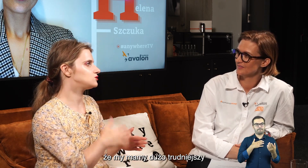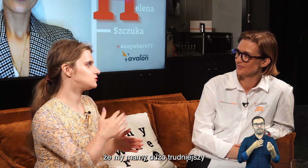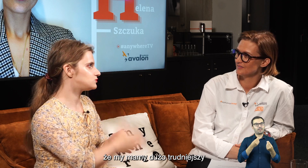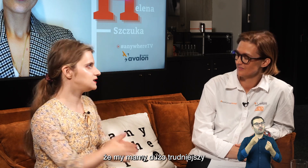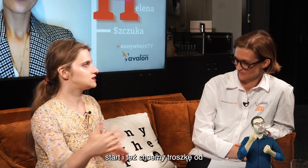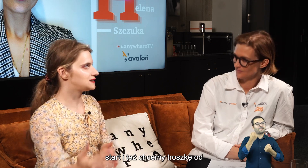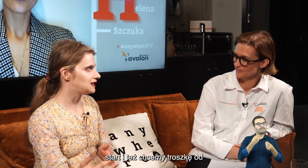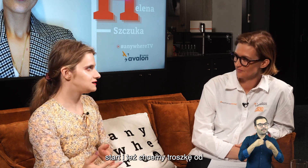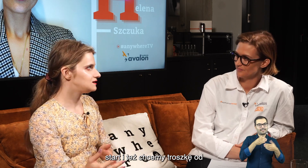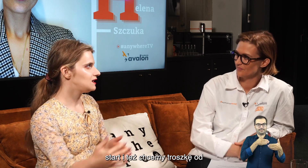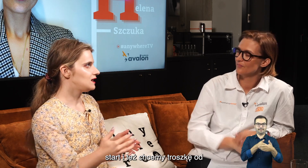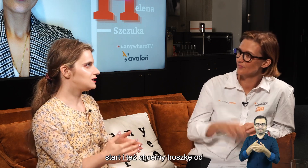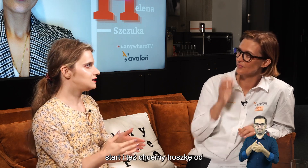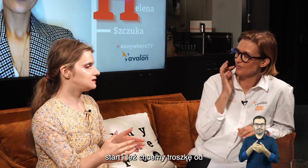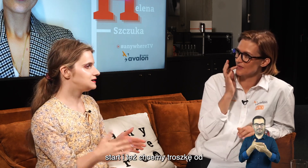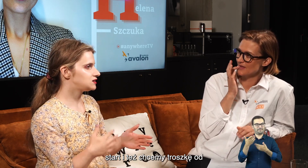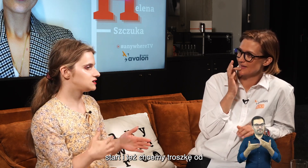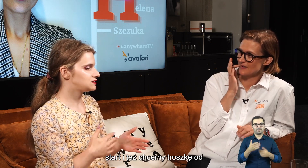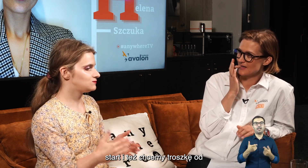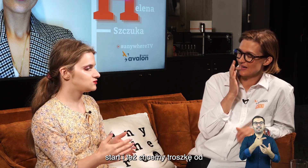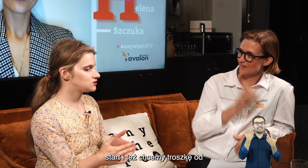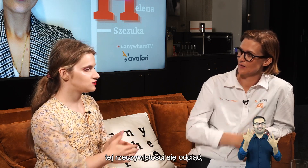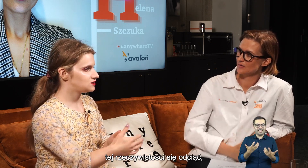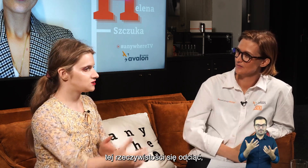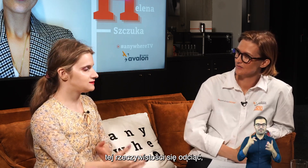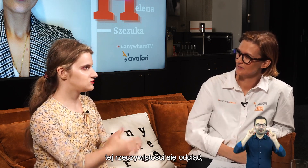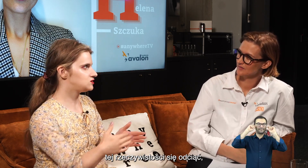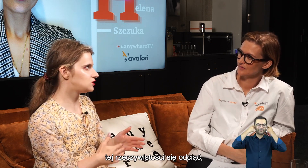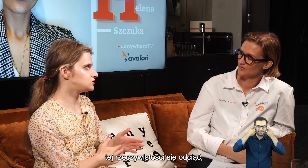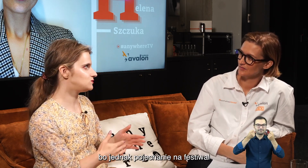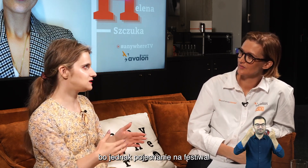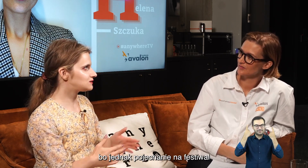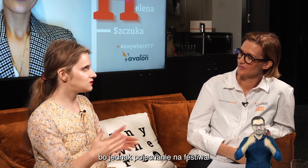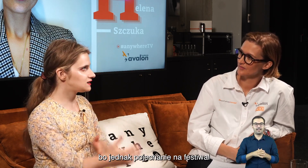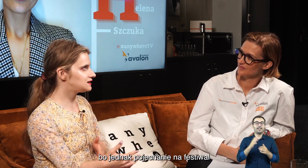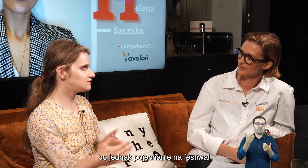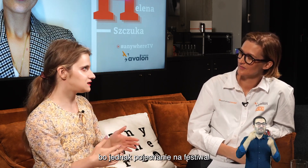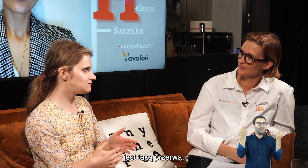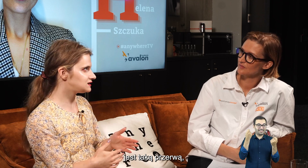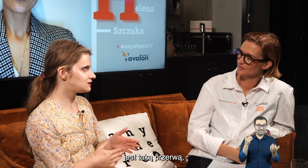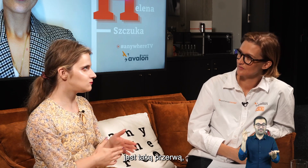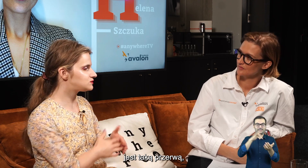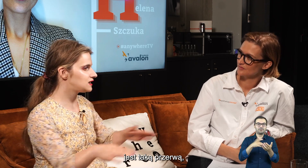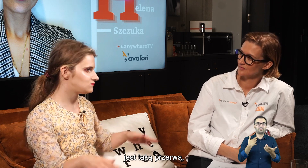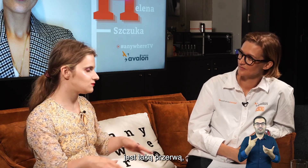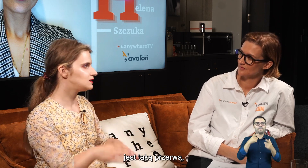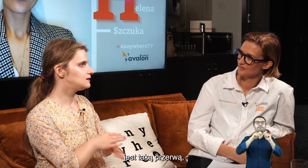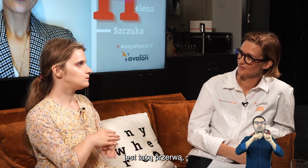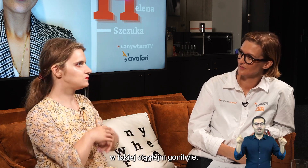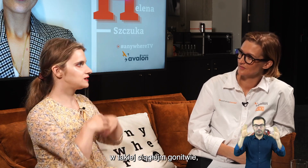dużo trudniejszy start i też chcemy troszkę od tej rzeczywistości się odciąć, bo jednak pojechanie na festiwal jest taką